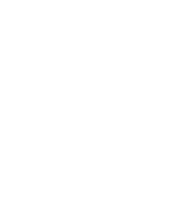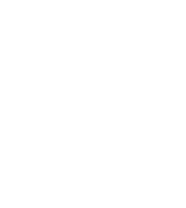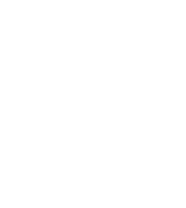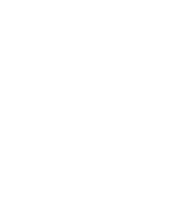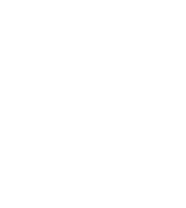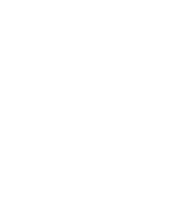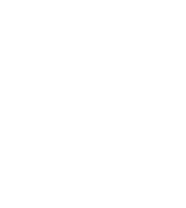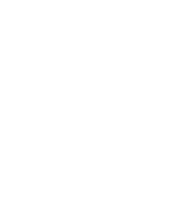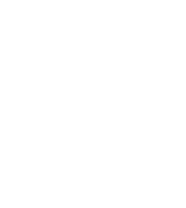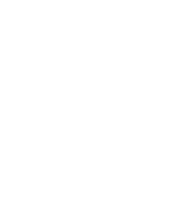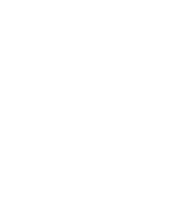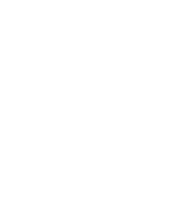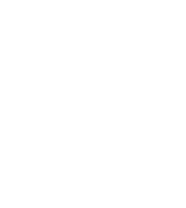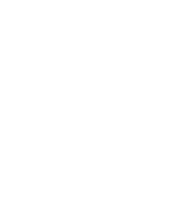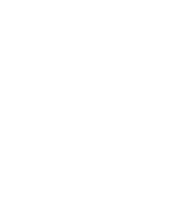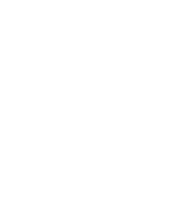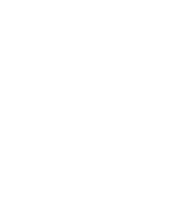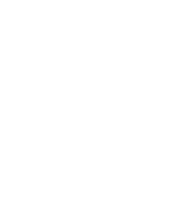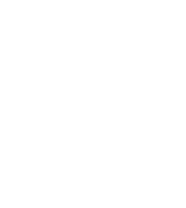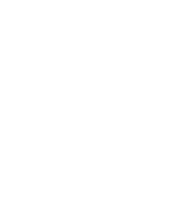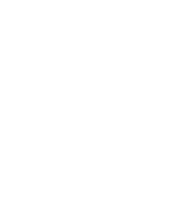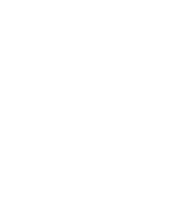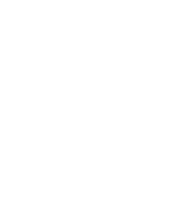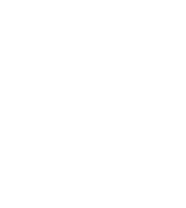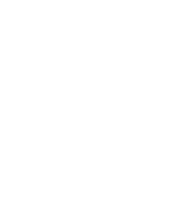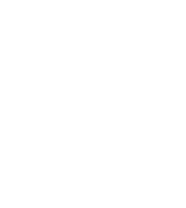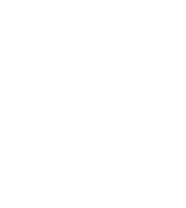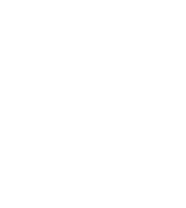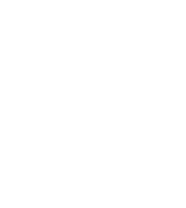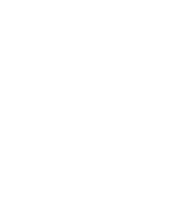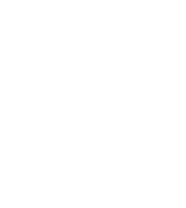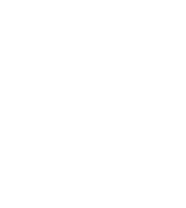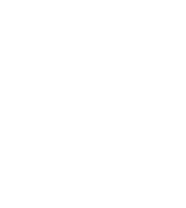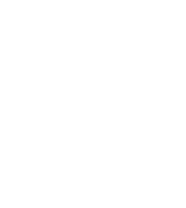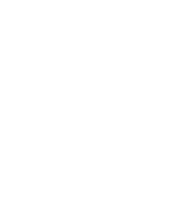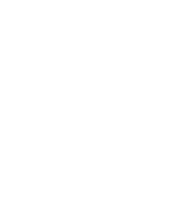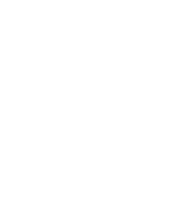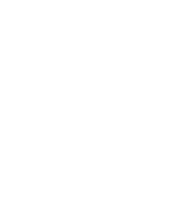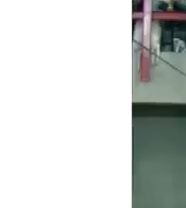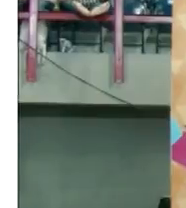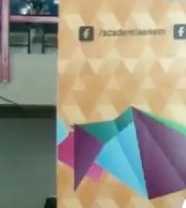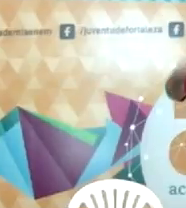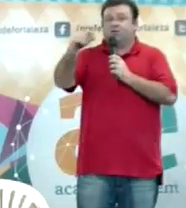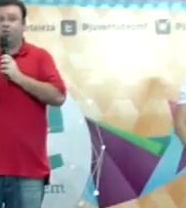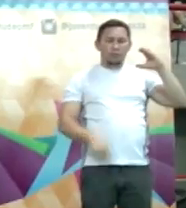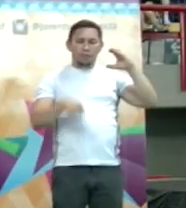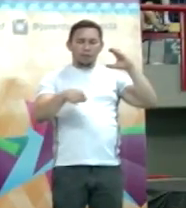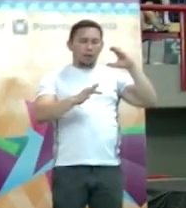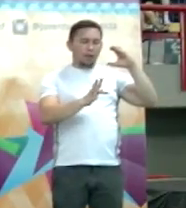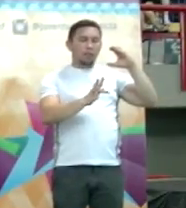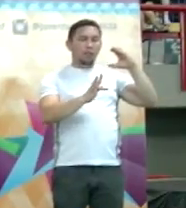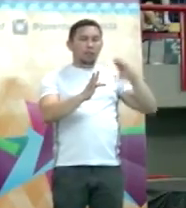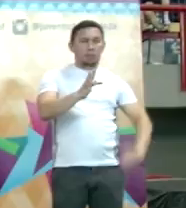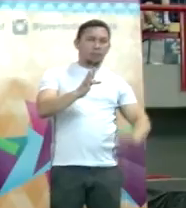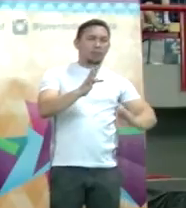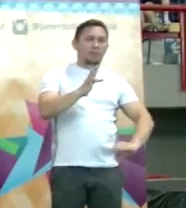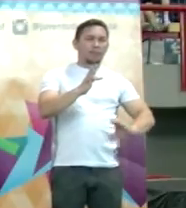azul, acabou o contato. Deixa de existir quem? A normal. Fica só quem? Aí esse corpo